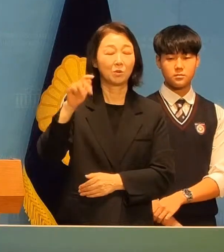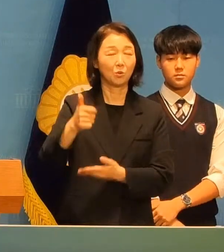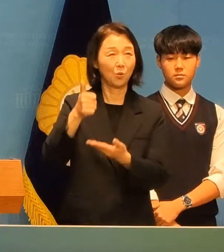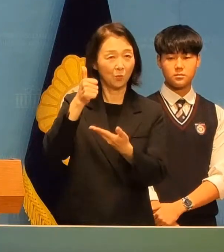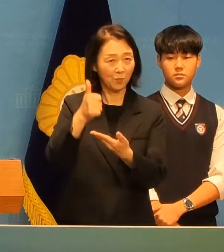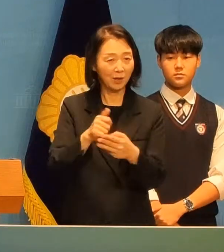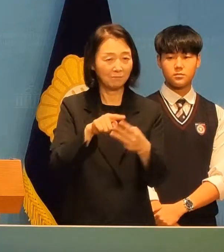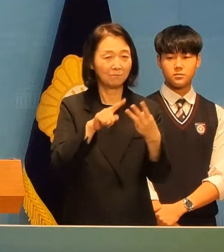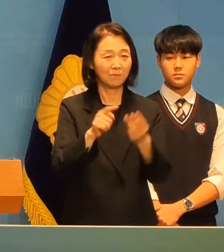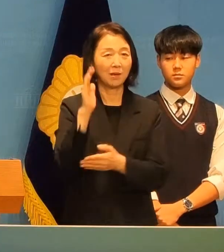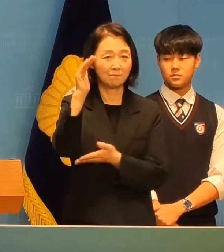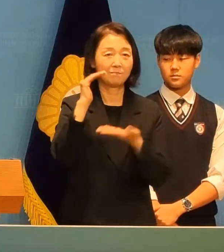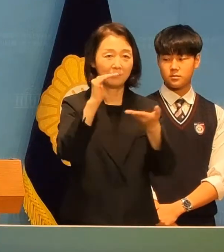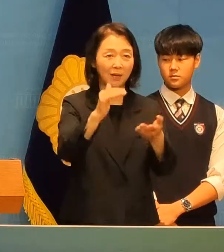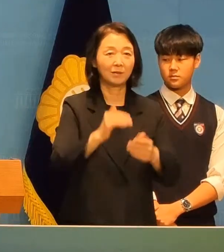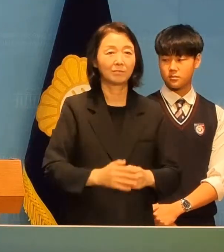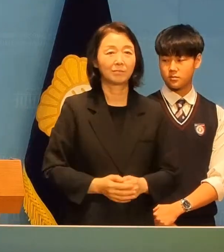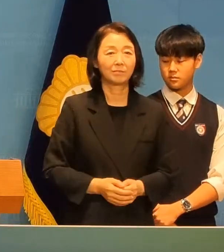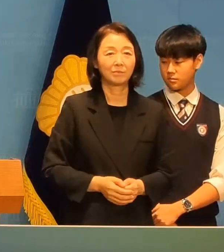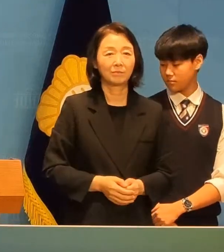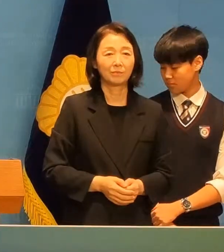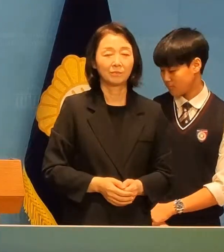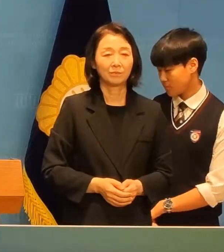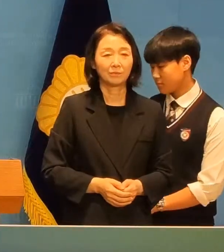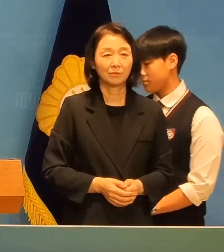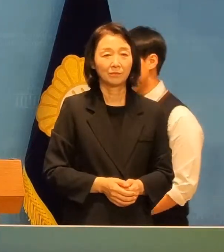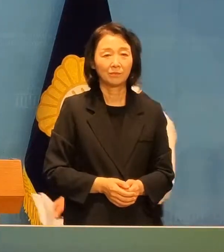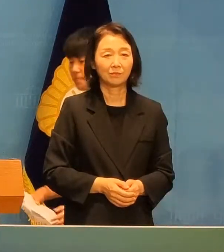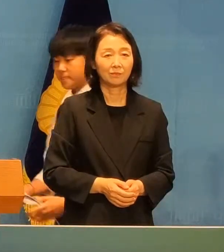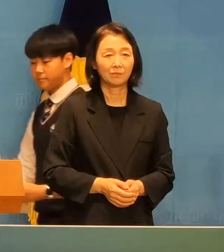부분과장의 발언문 낭독이 있겠습니다.